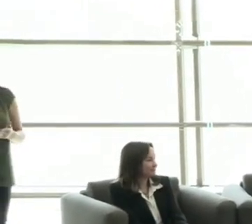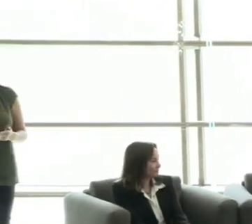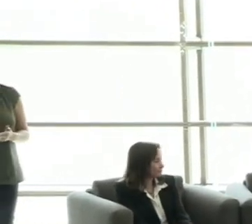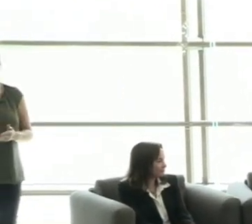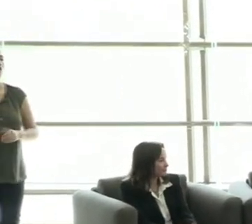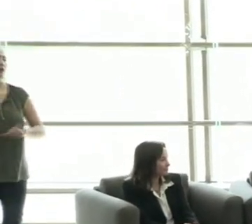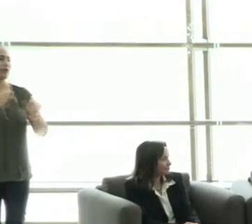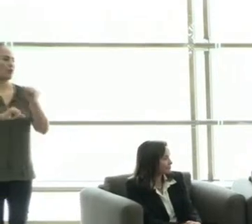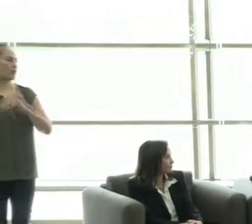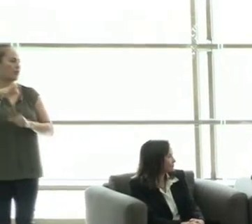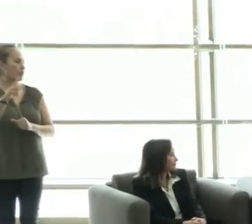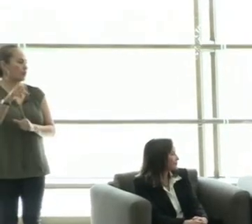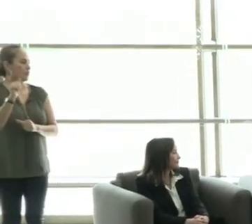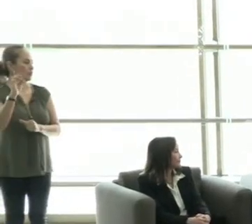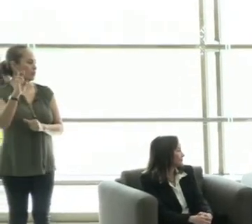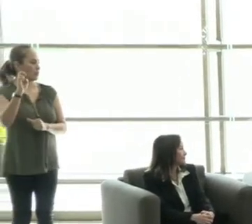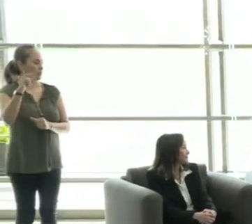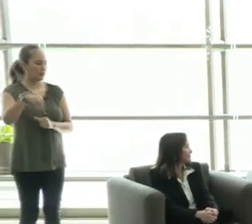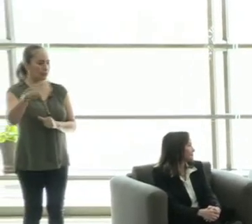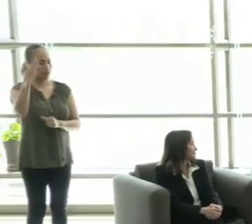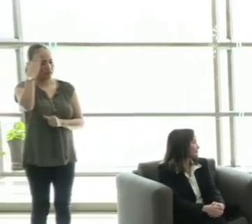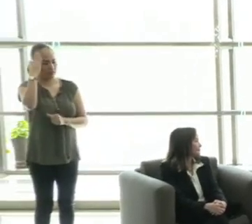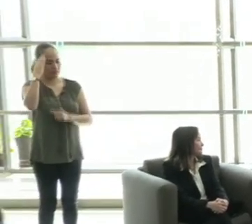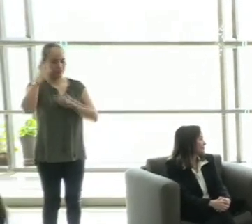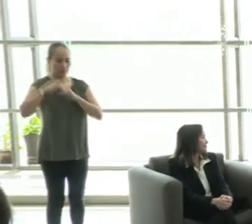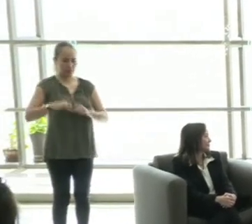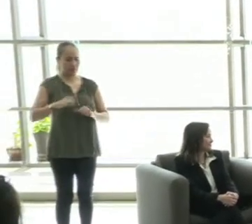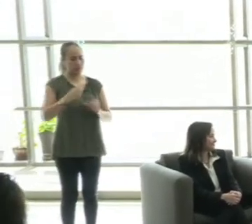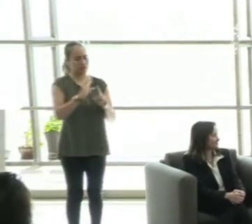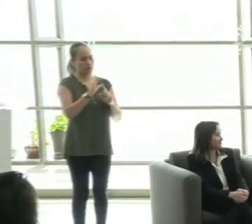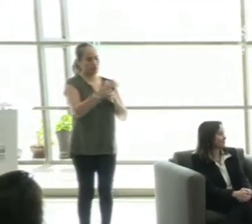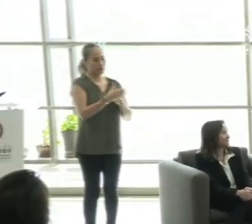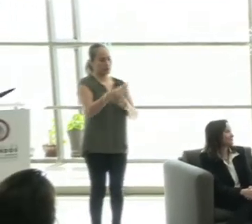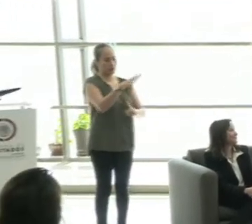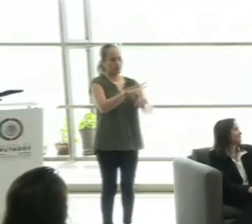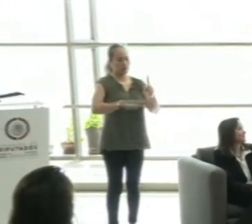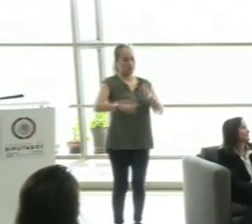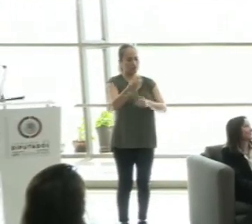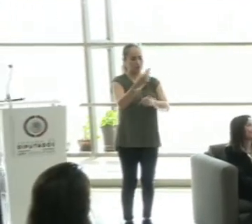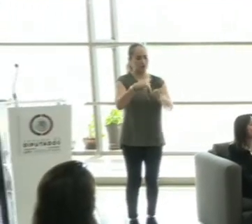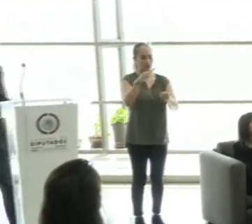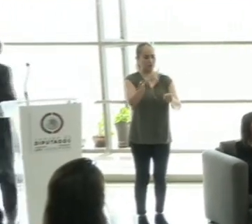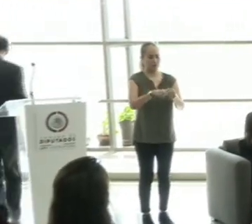Karen Castrejón Trujillo presidente a la comisión de medio ambiente y recursos naturales por favor diputado